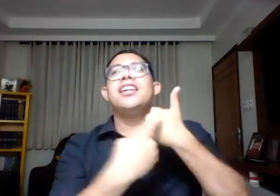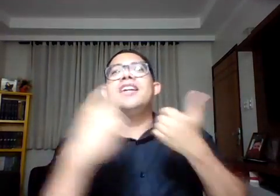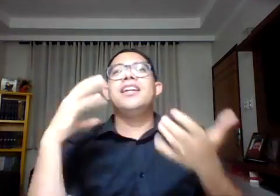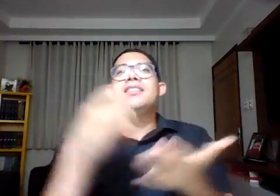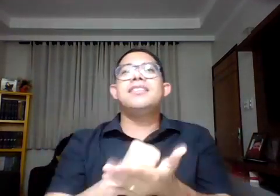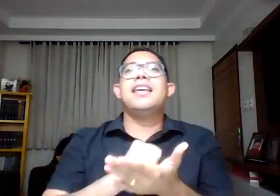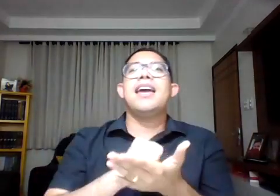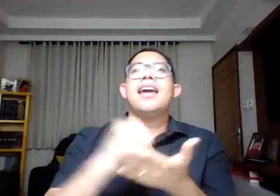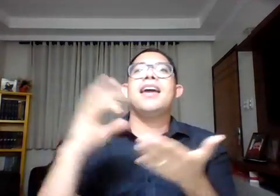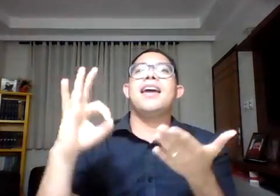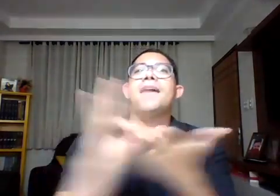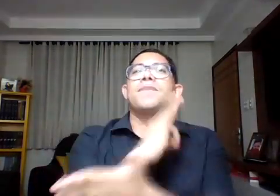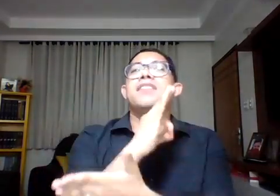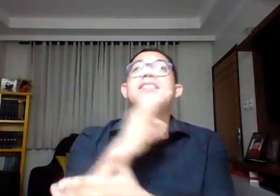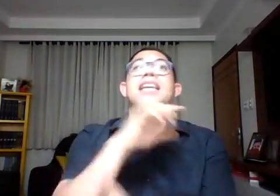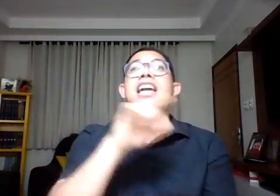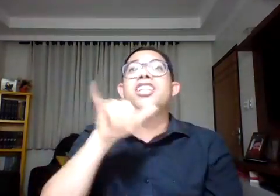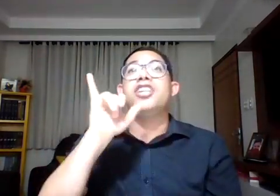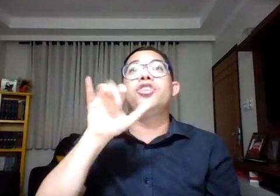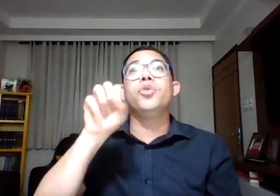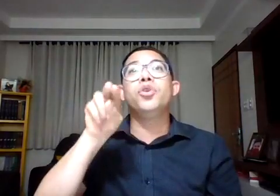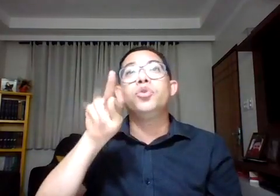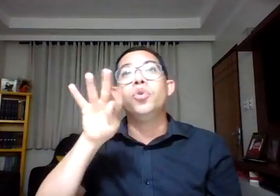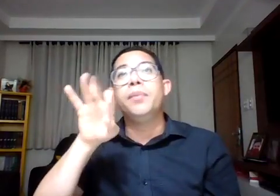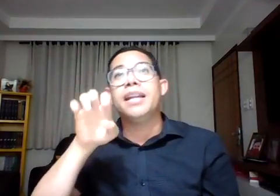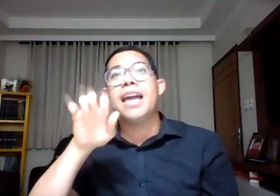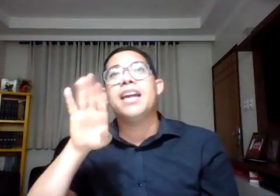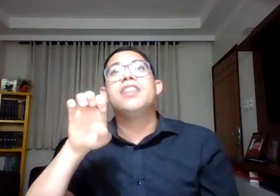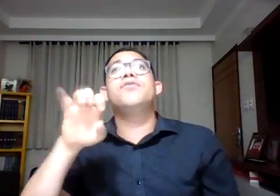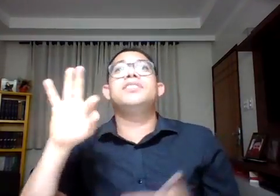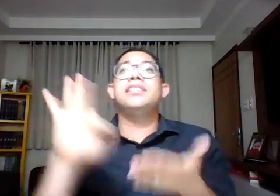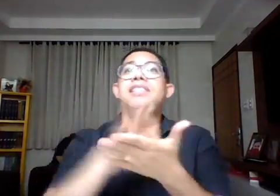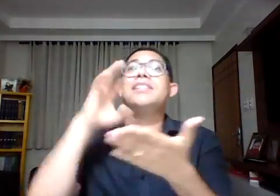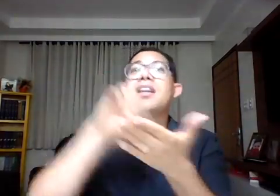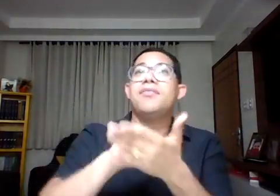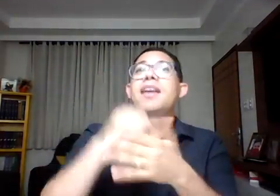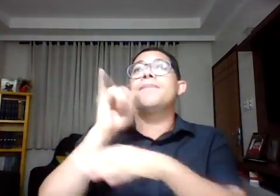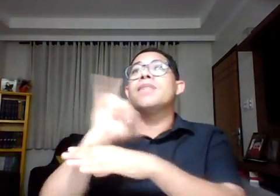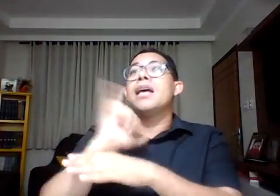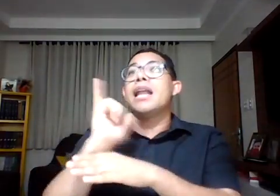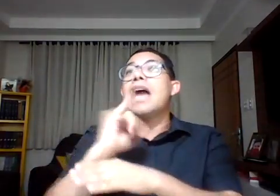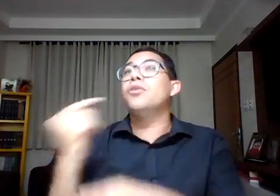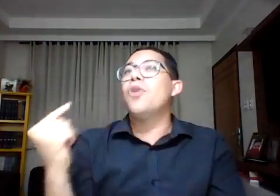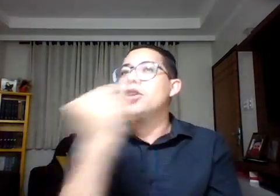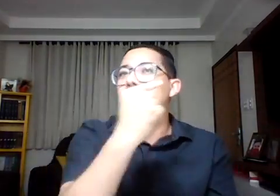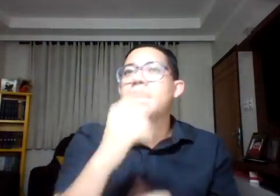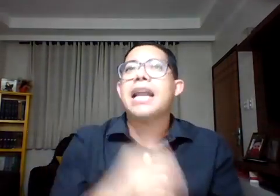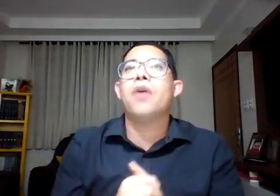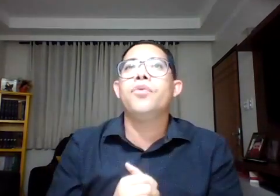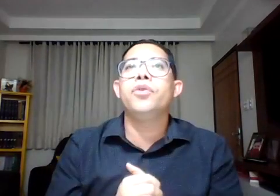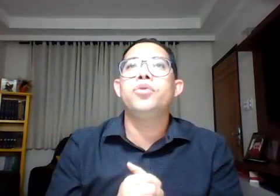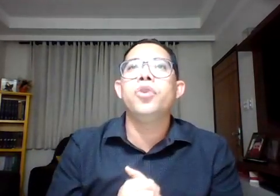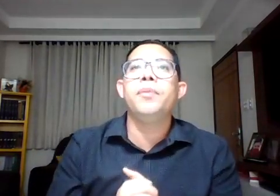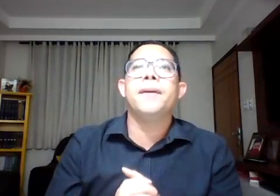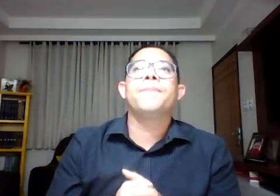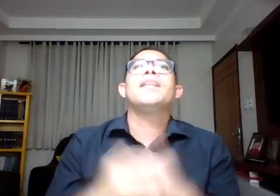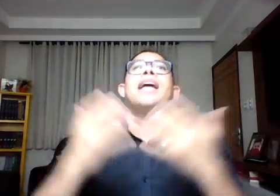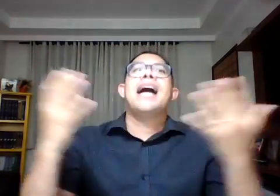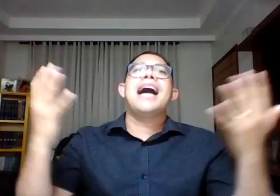de seguir a gente no YouTube, né? De você se inscrever lá no nosso canal no YouTube.